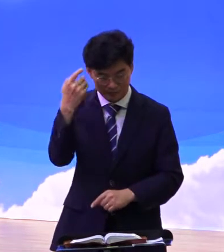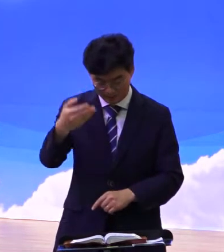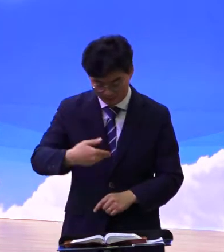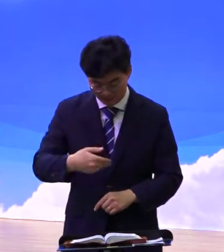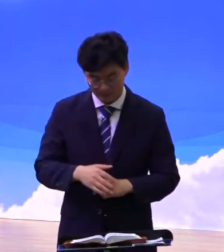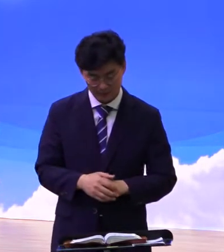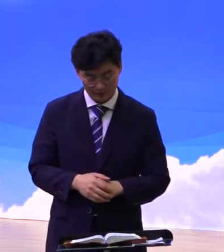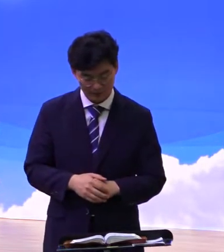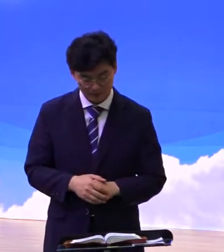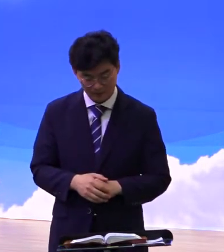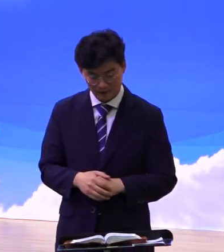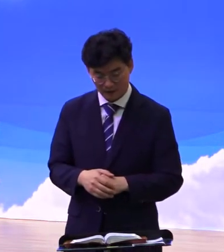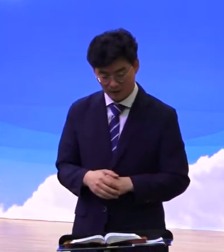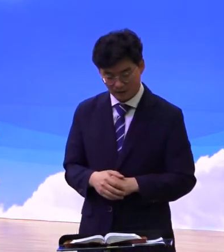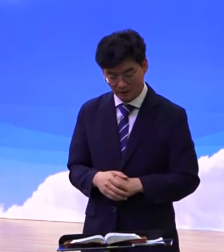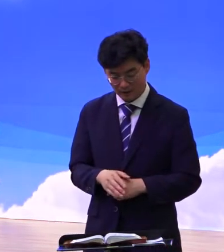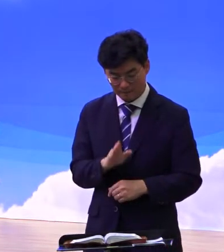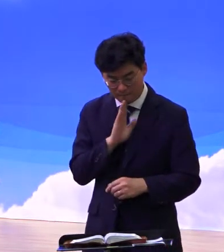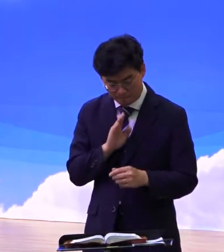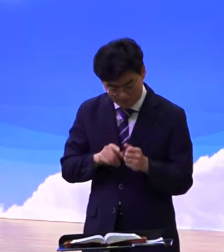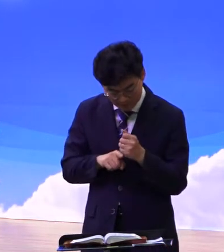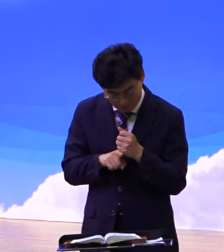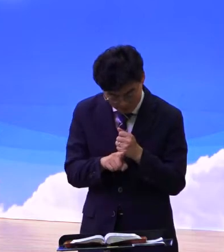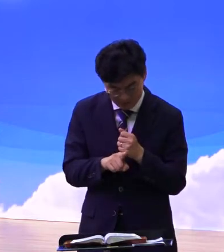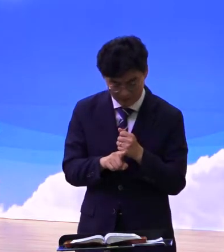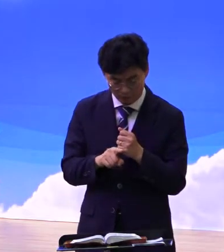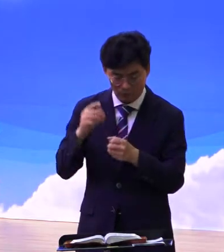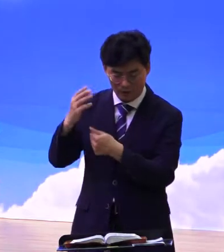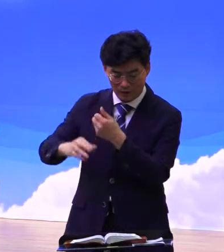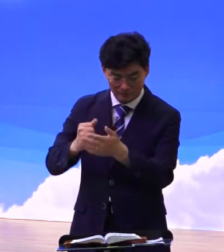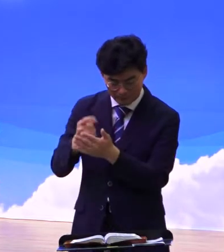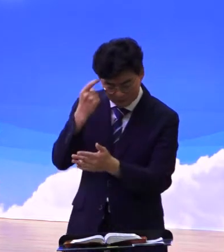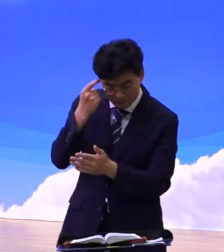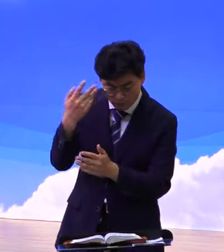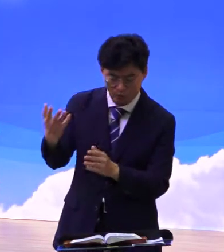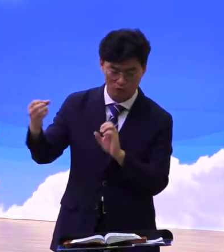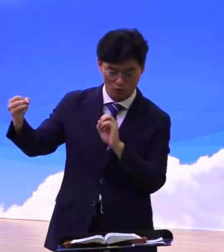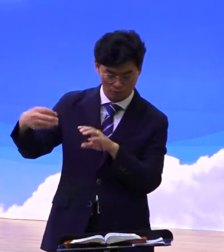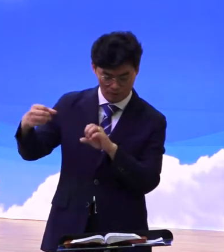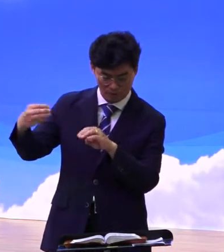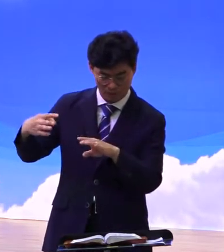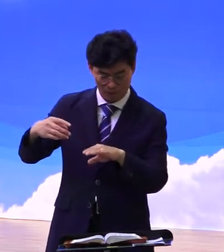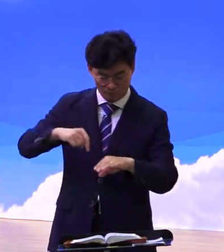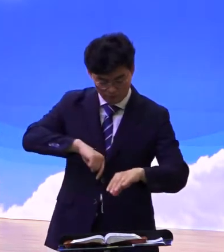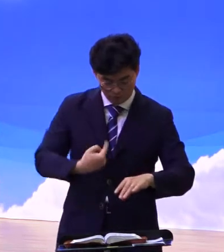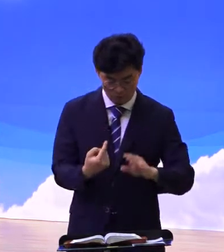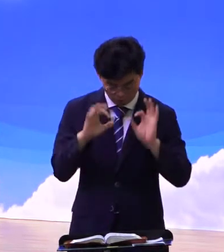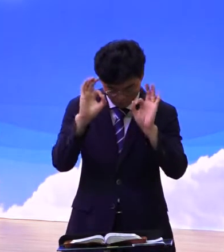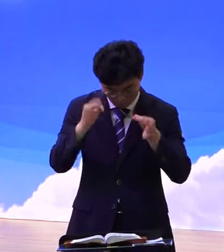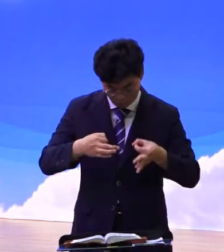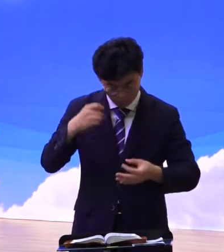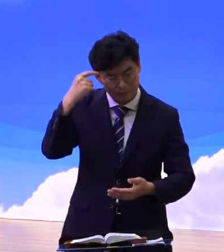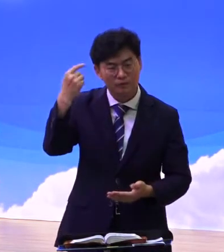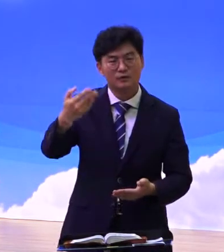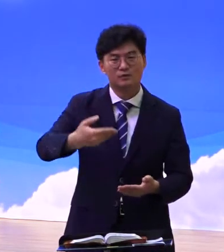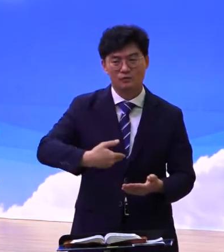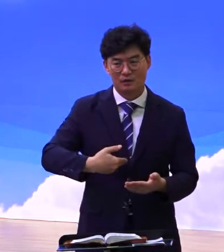이렇게 진리를 향해서 끊임없이 질문을 던지는 사람이 용기 있는 행동을 하고 그런 사람들이